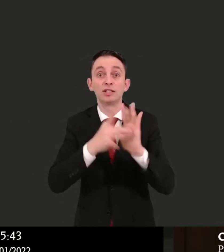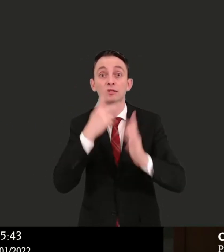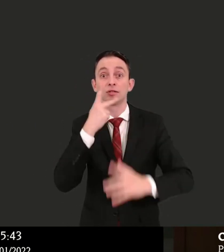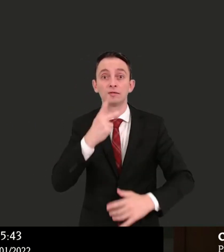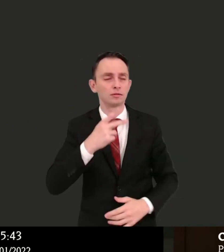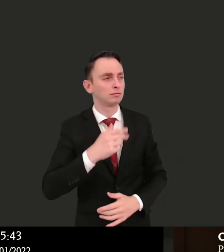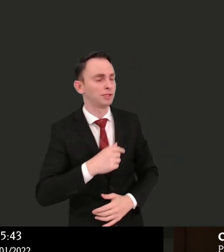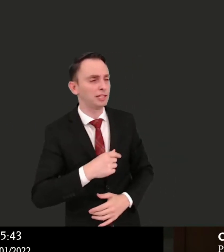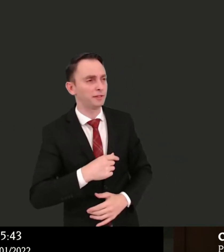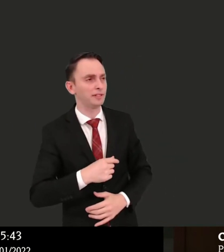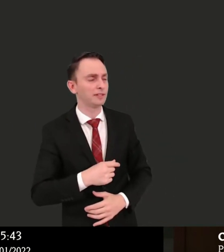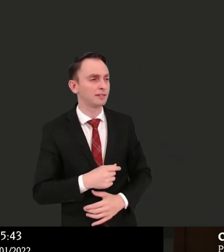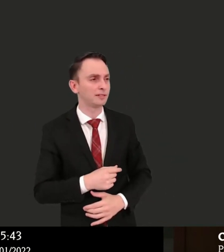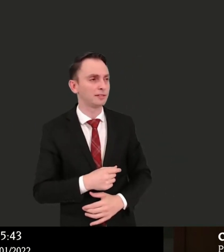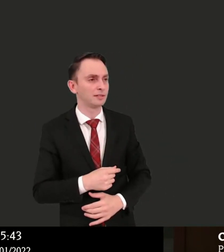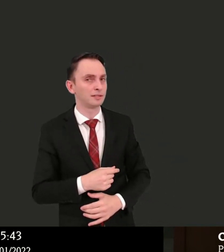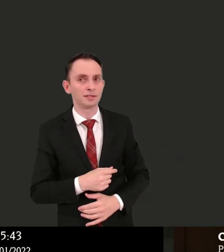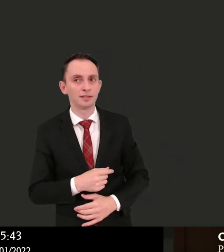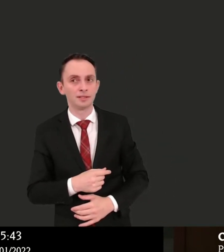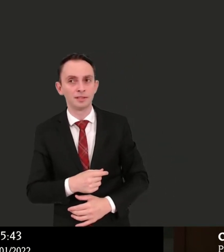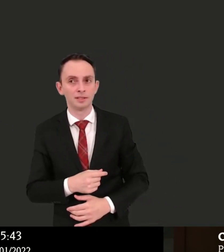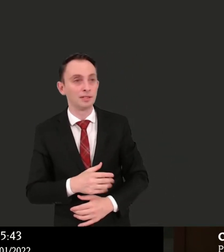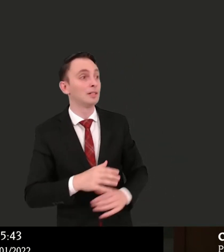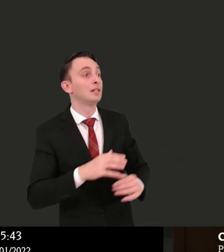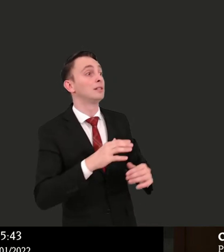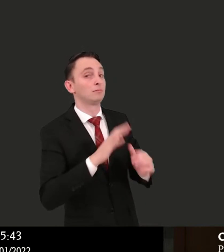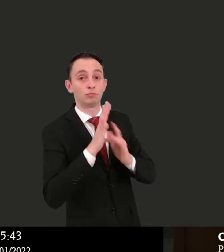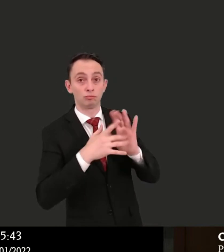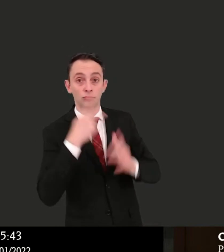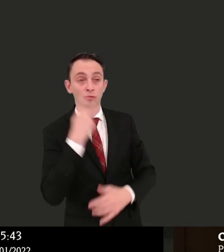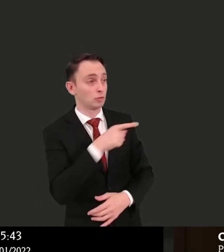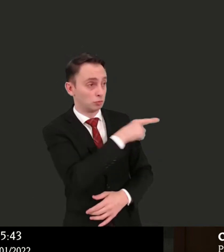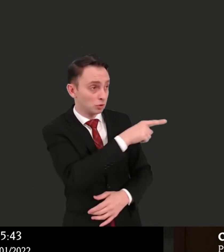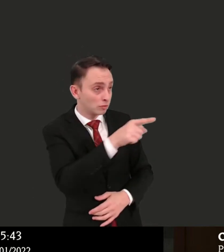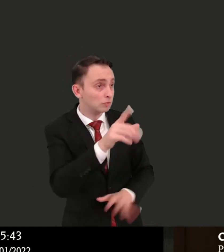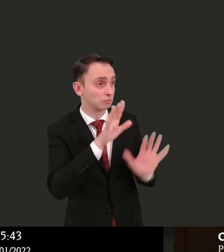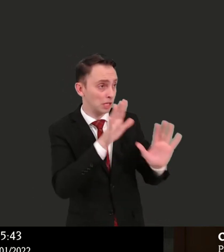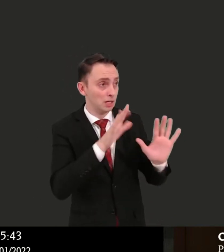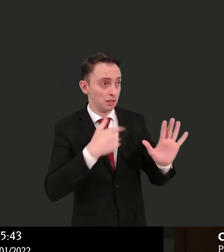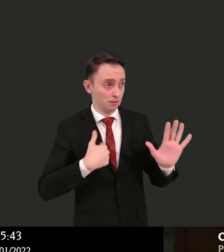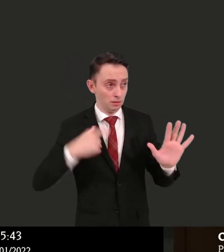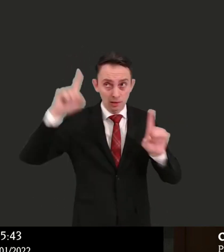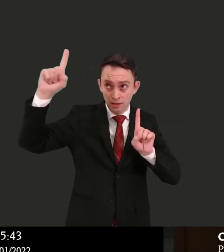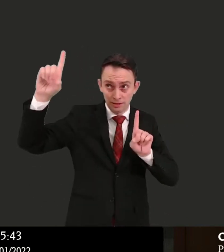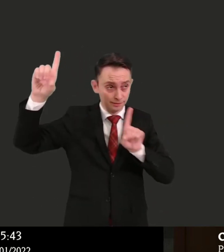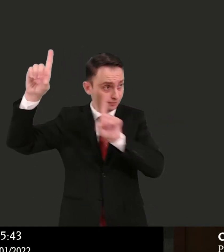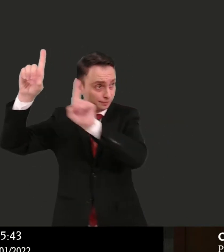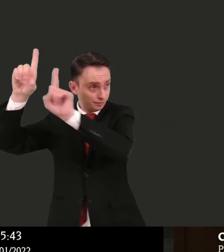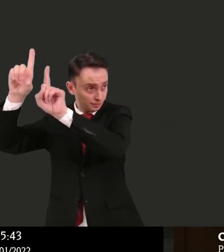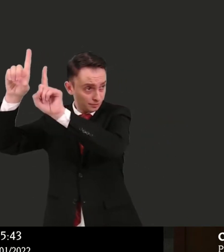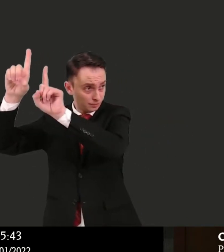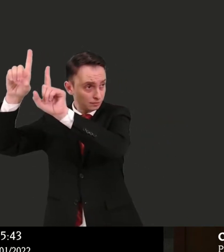Espírito, mas chegando lá, eu quito a conta de vocês, quando morrer na